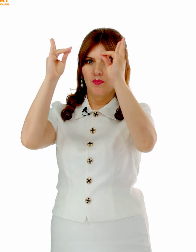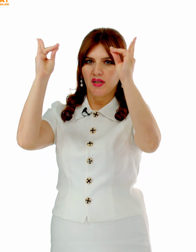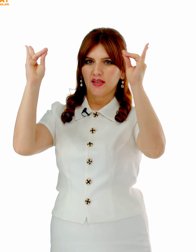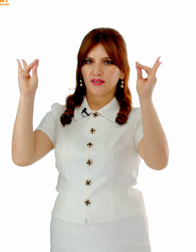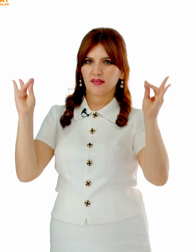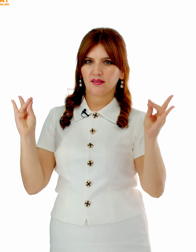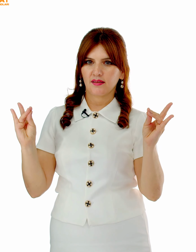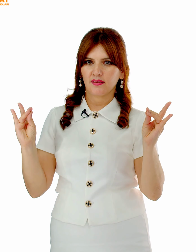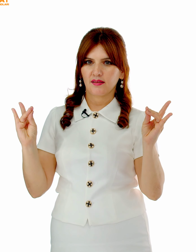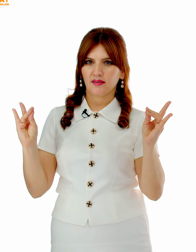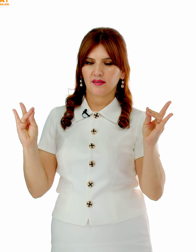ko'prik.